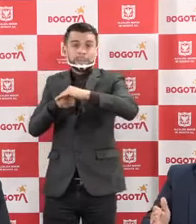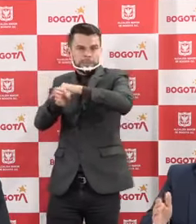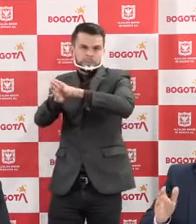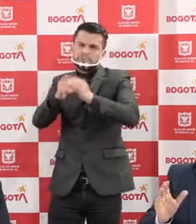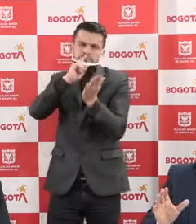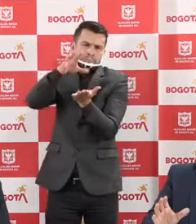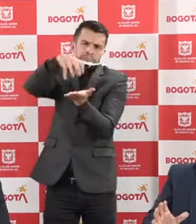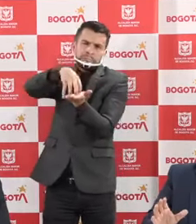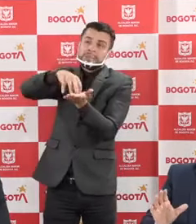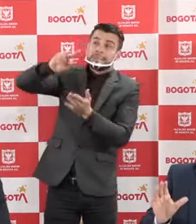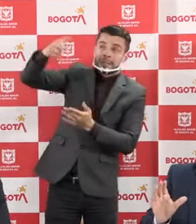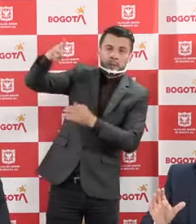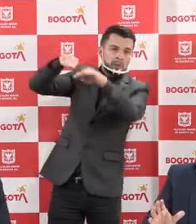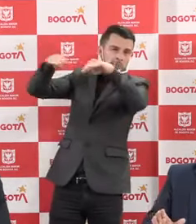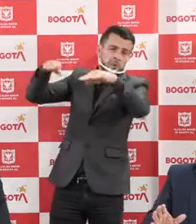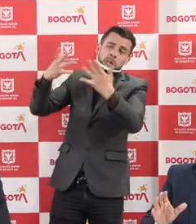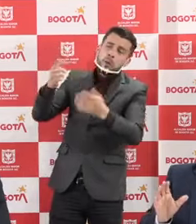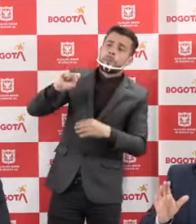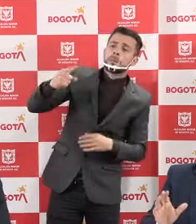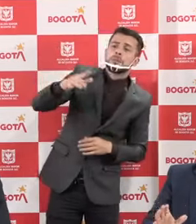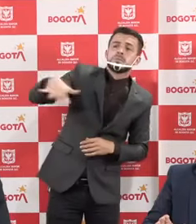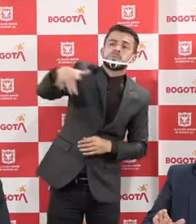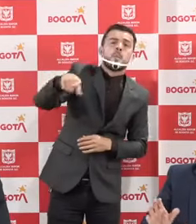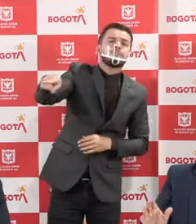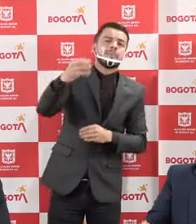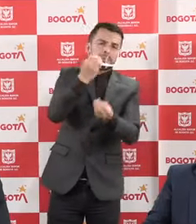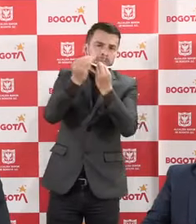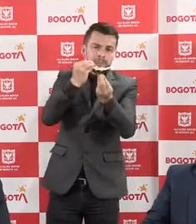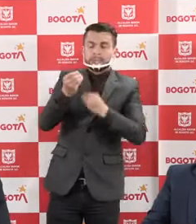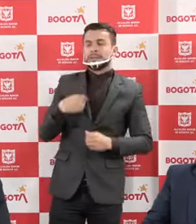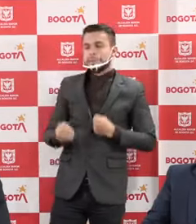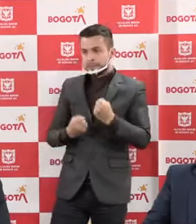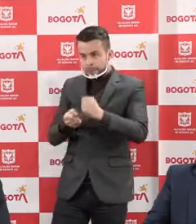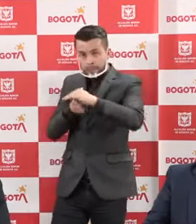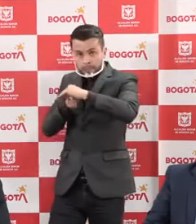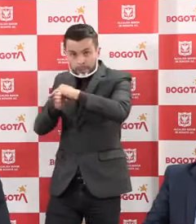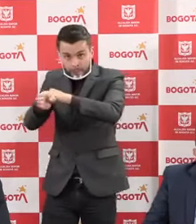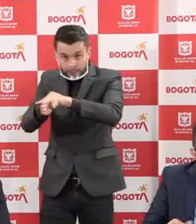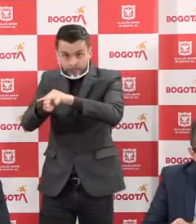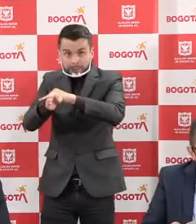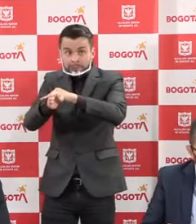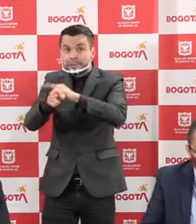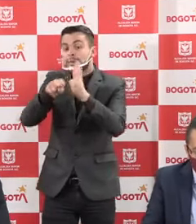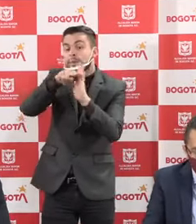pues el aforo lo va a determinar ese distanciamiento entre las personas